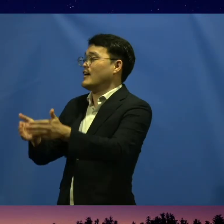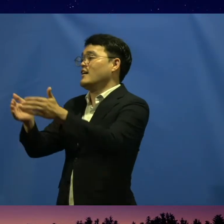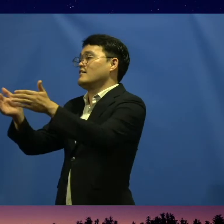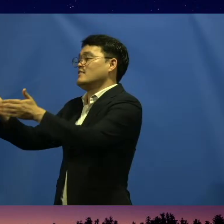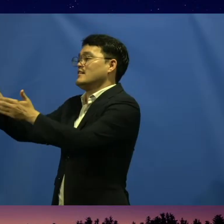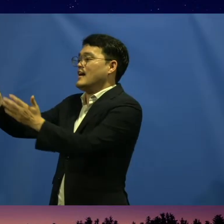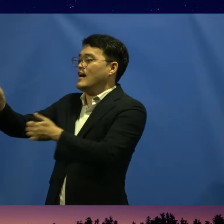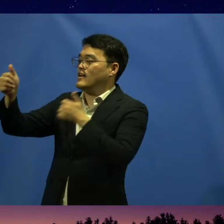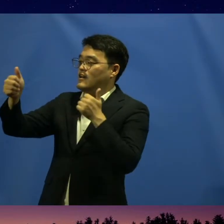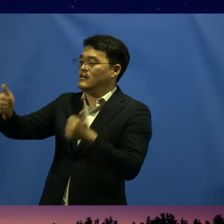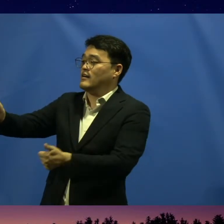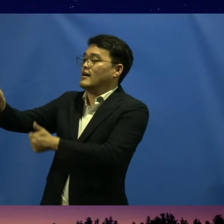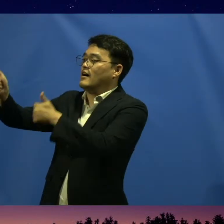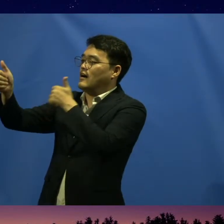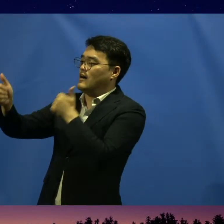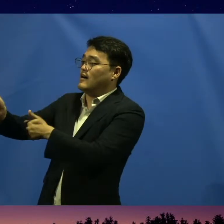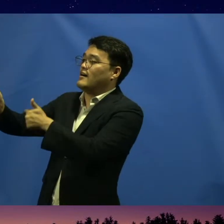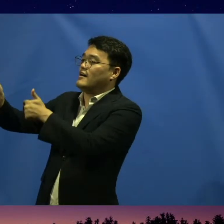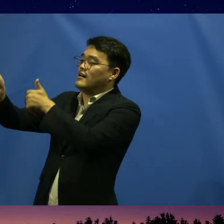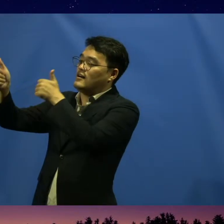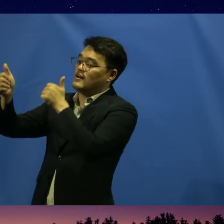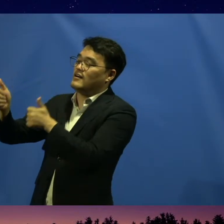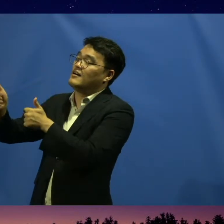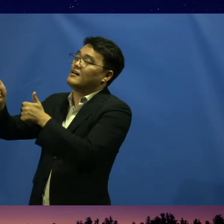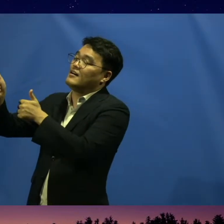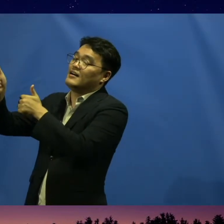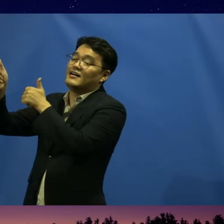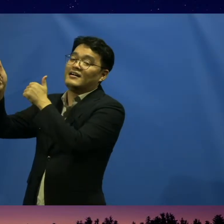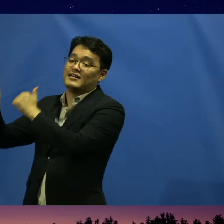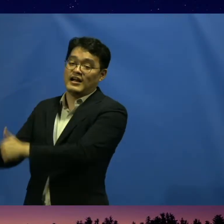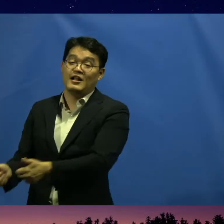주의 길을 가리라